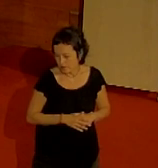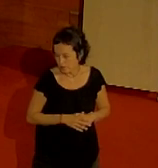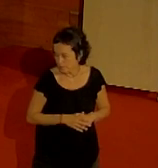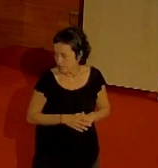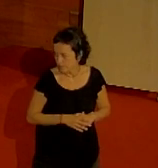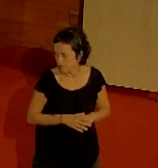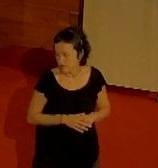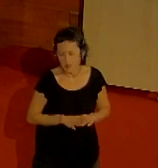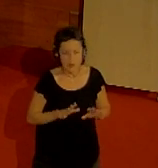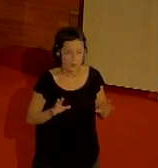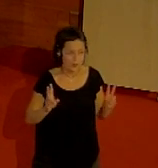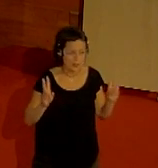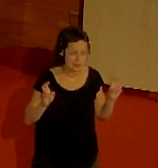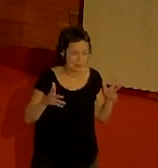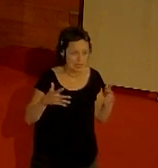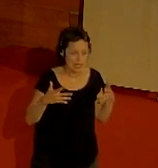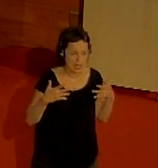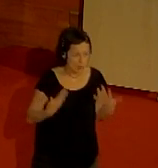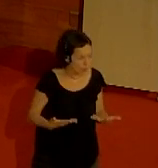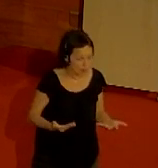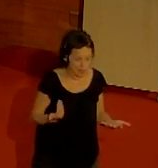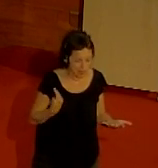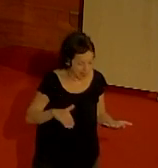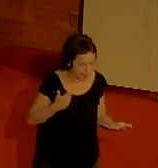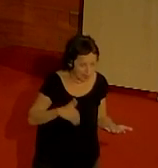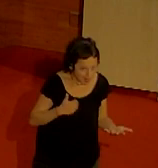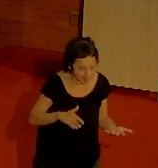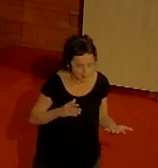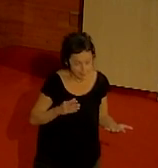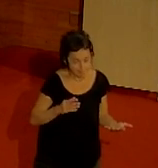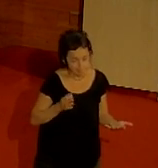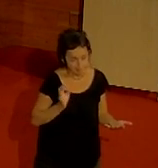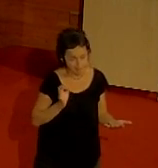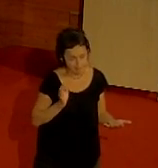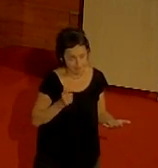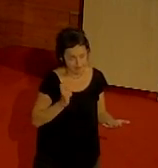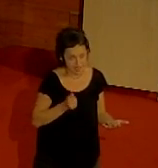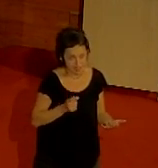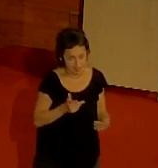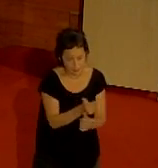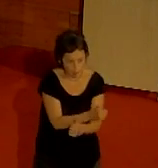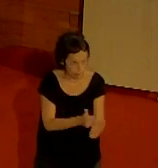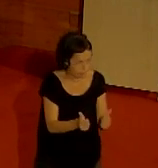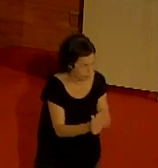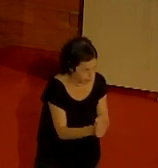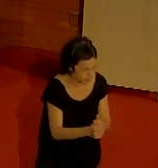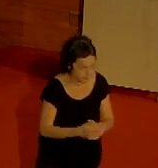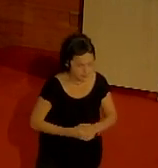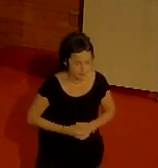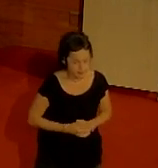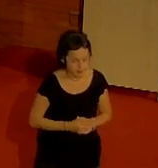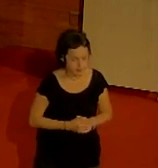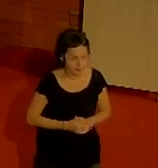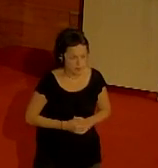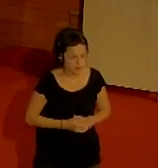de la actualidad tiene más peso, creo yo, tiene más en nuestra psique, por lo menos, ¿no?